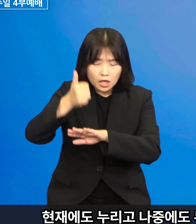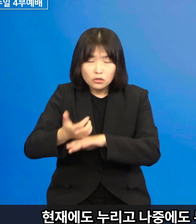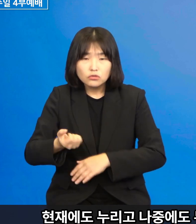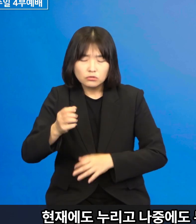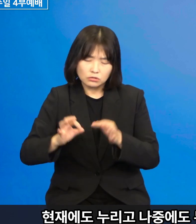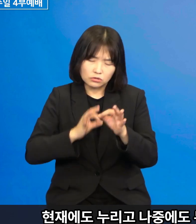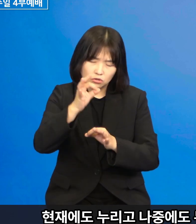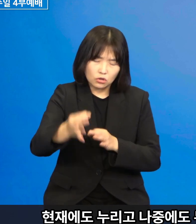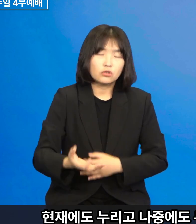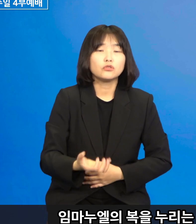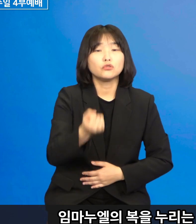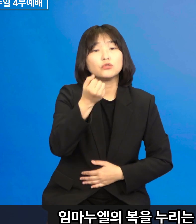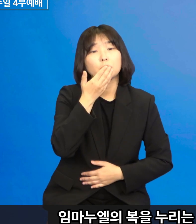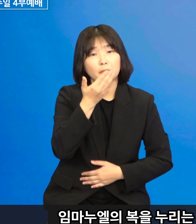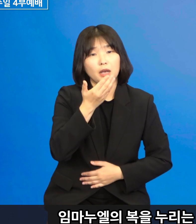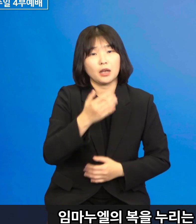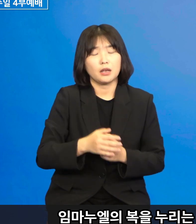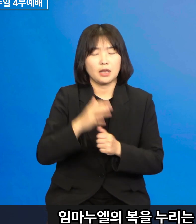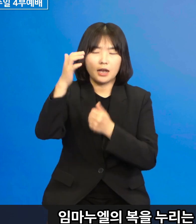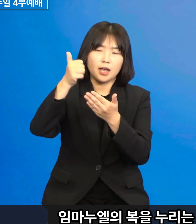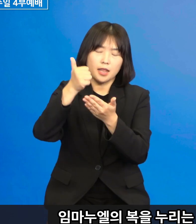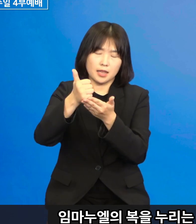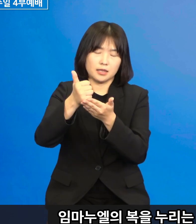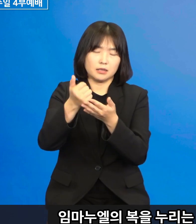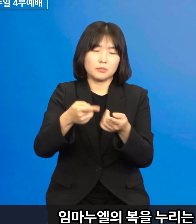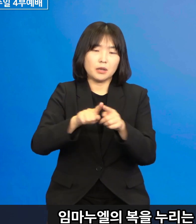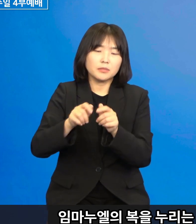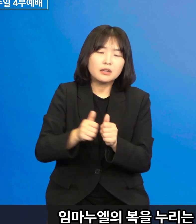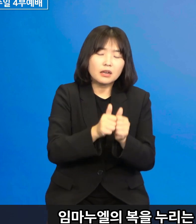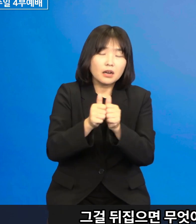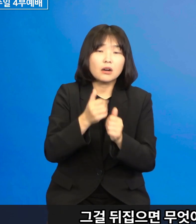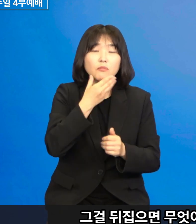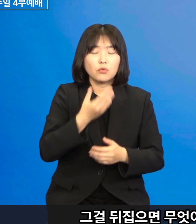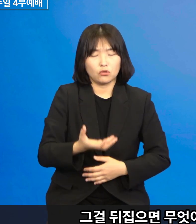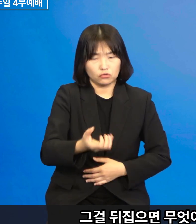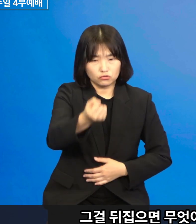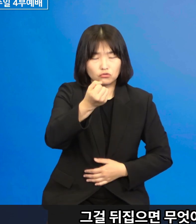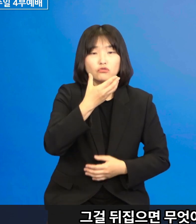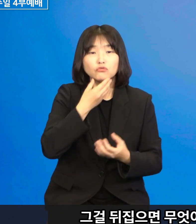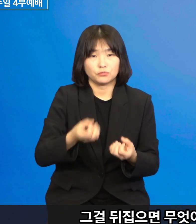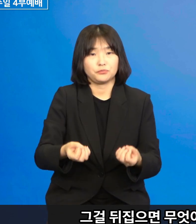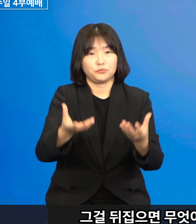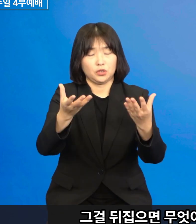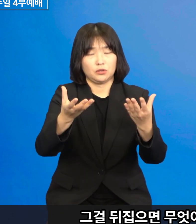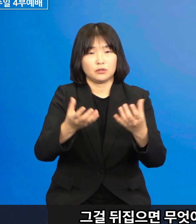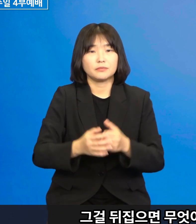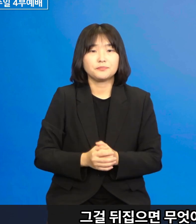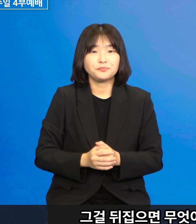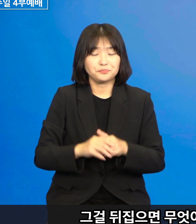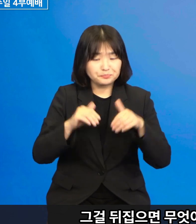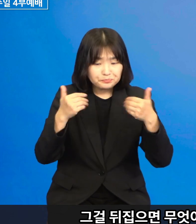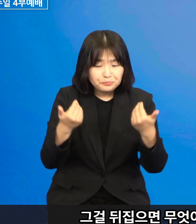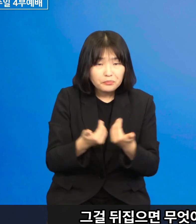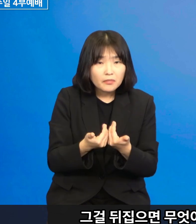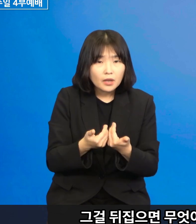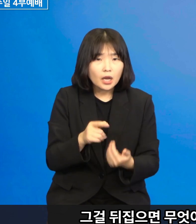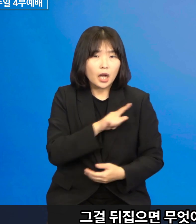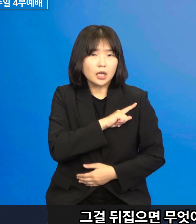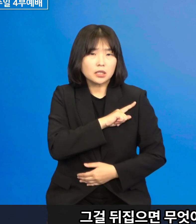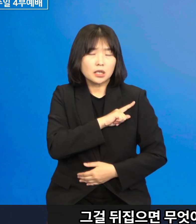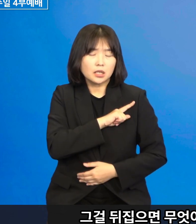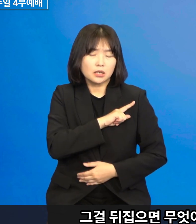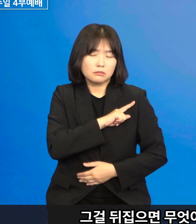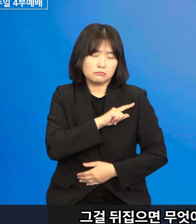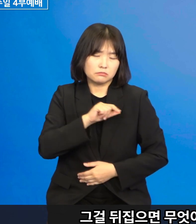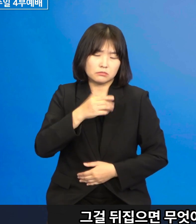영원히 누리게 되는 것이죠. 임마누엘의 복을 누린 여러분 되시기 축복합니다. 그걸 뒤집으면 무엇이 가장 최악의